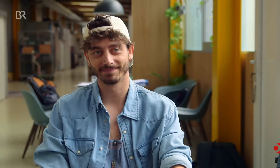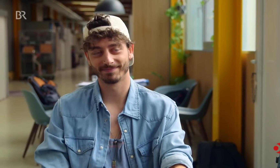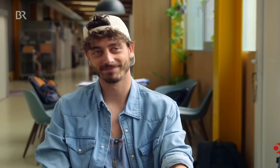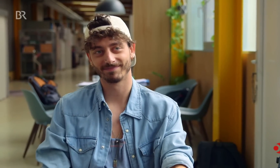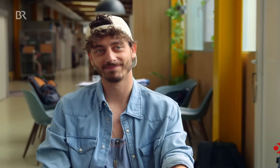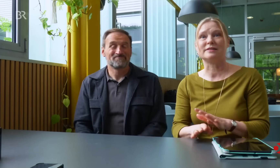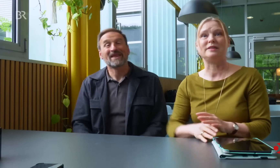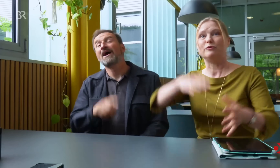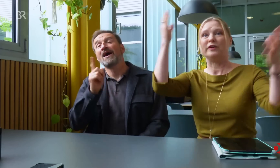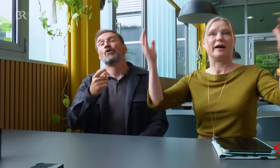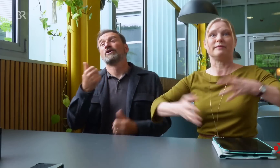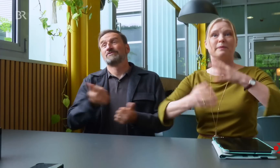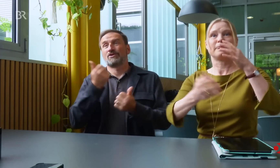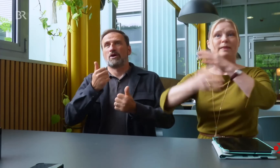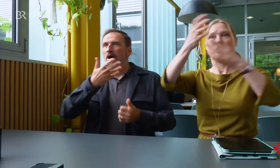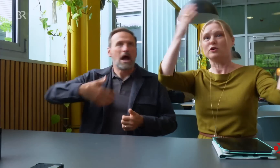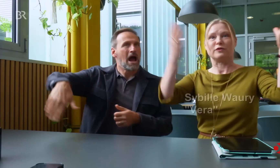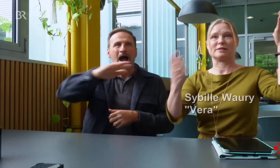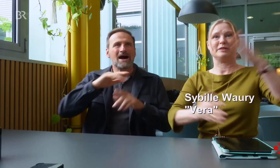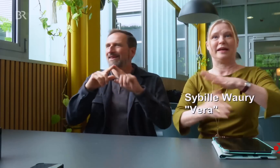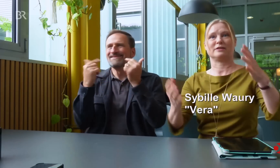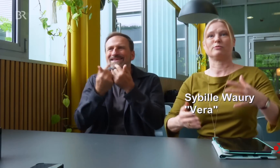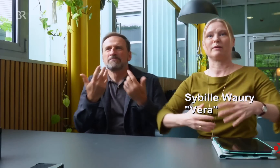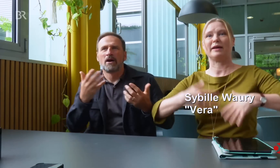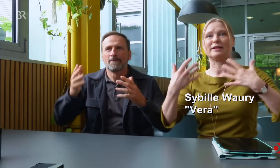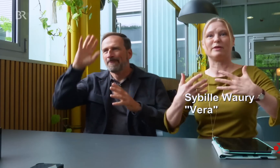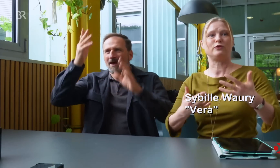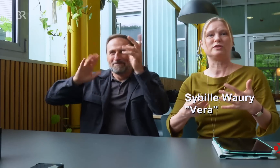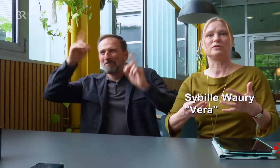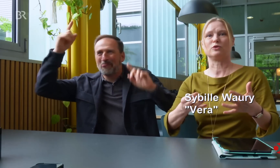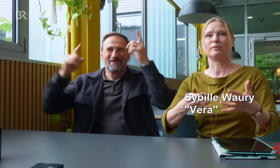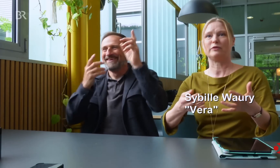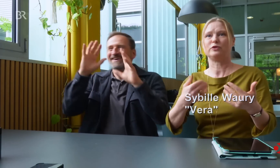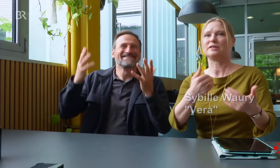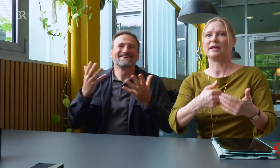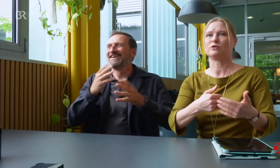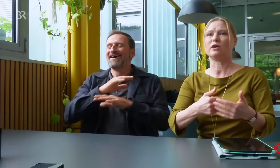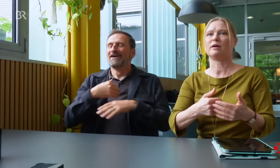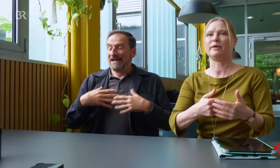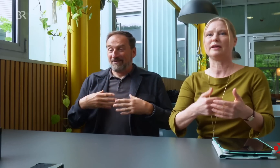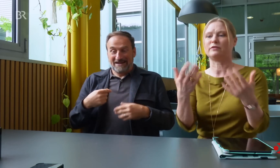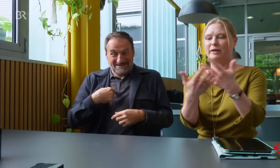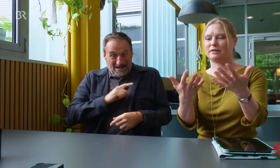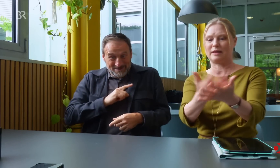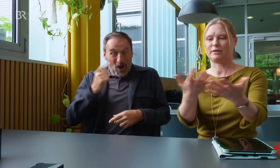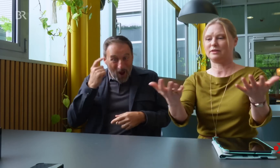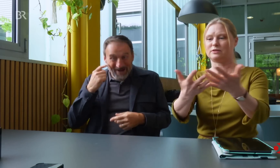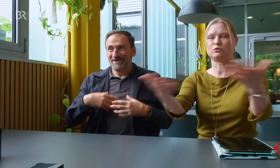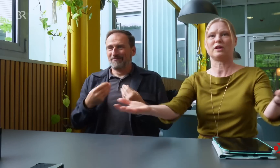Toll war, das ganze Team fing an, irgendwas mit den Händen zu machen. Man fühlt sich dann als Hörender behindert, wenn man damit nichts tun kann